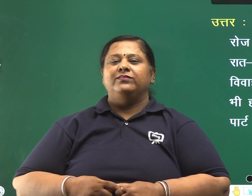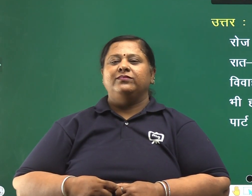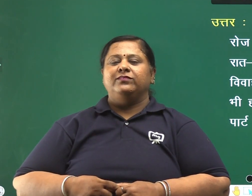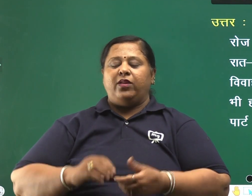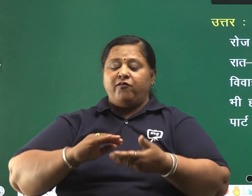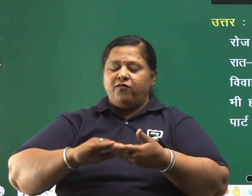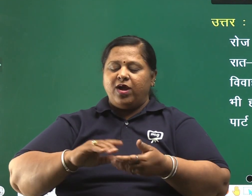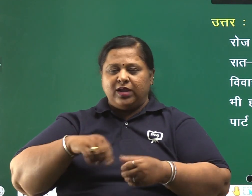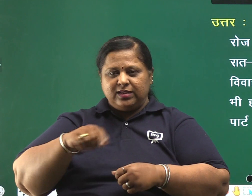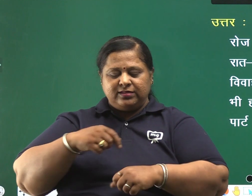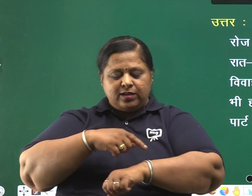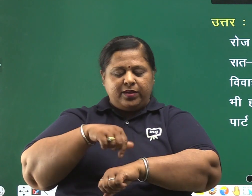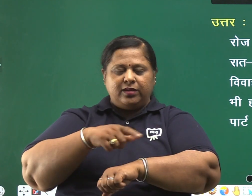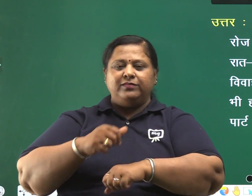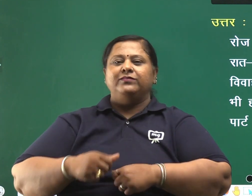विवाह के समय